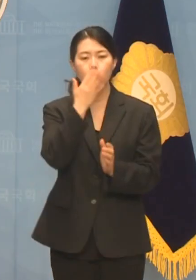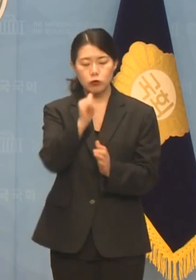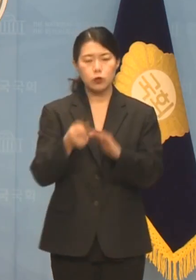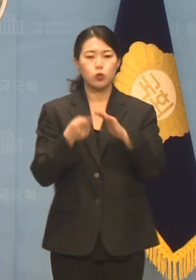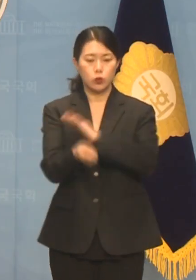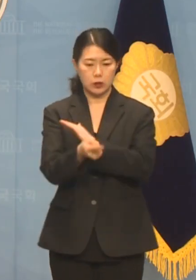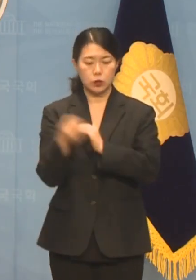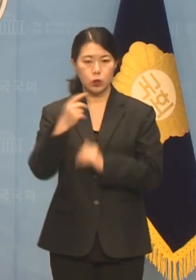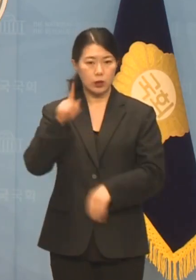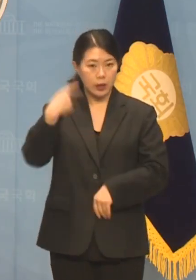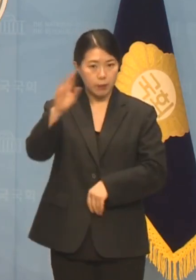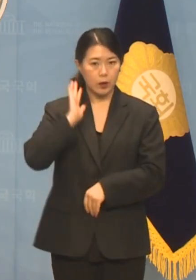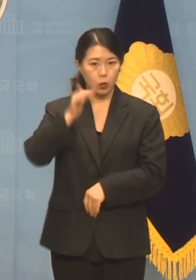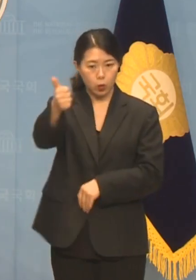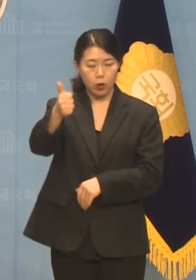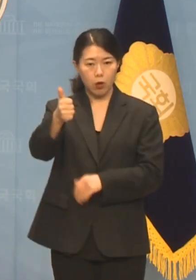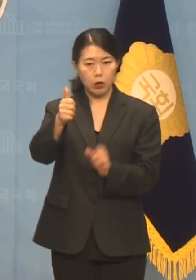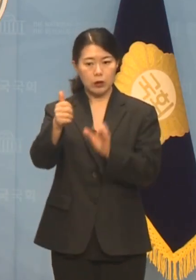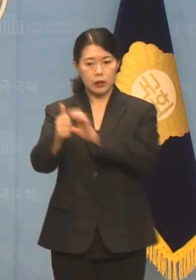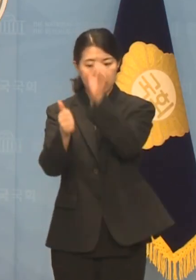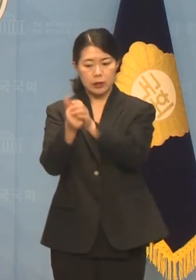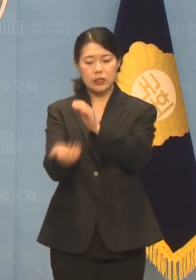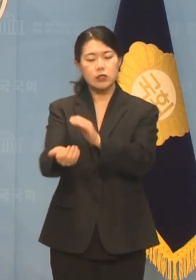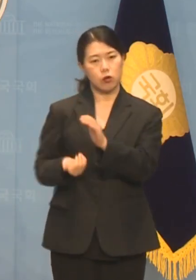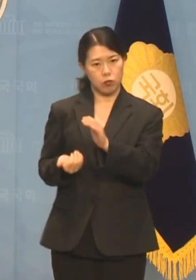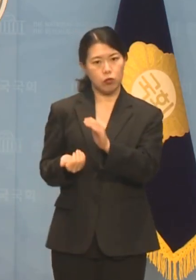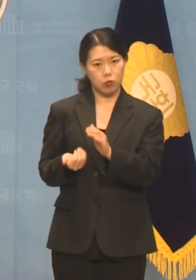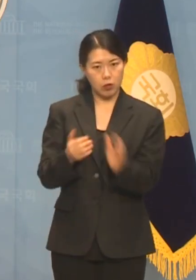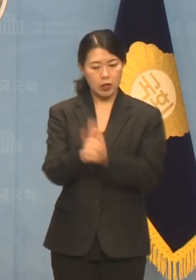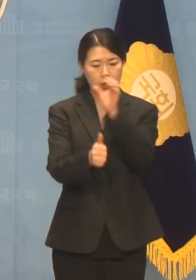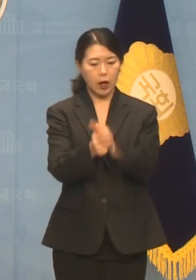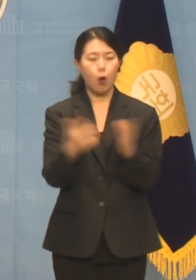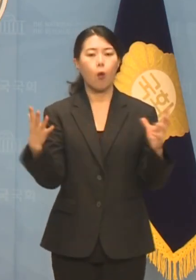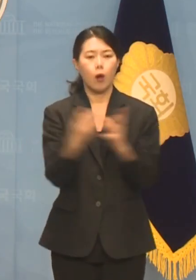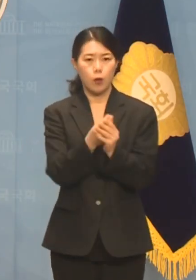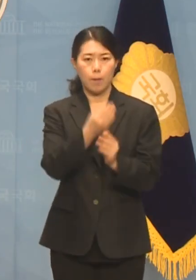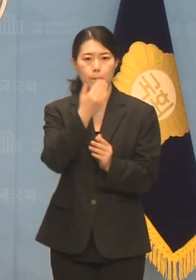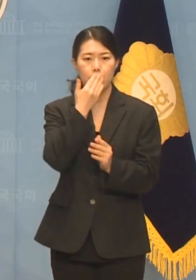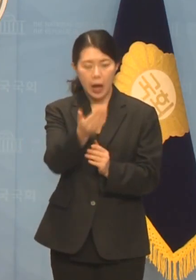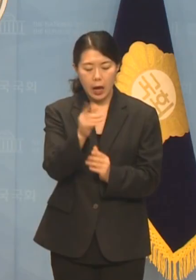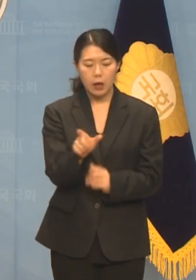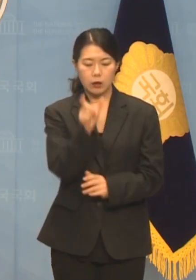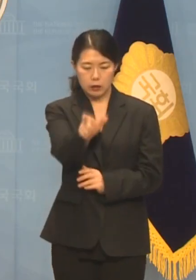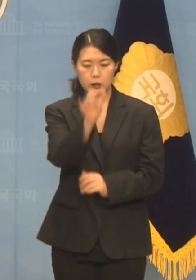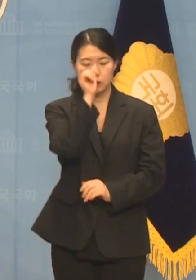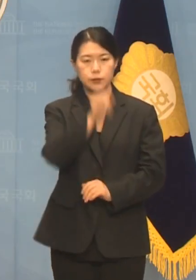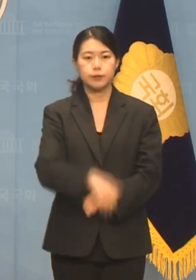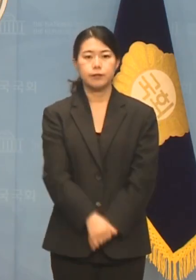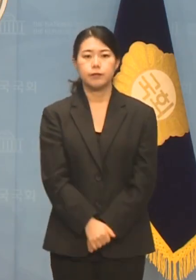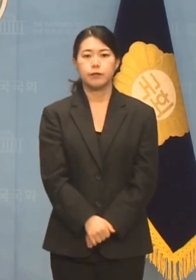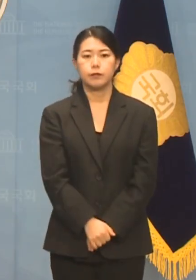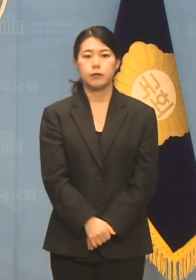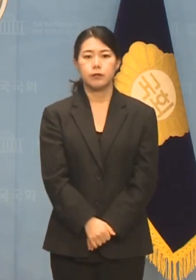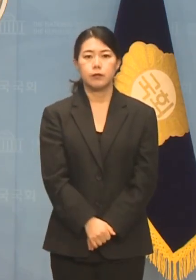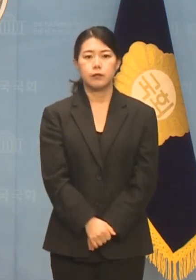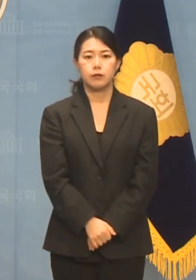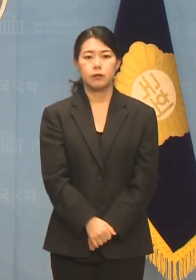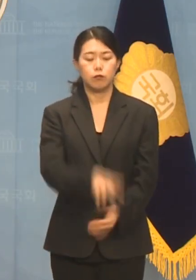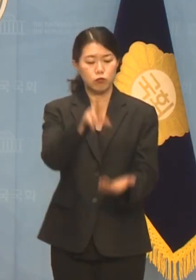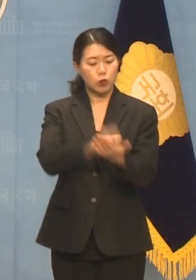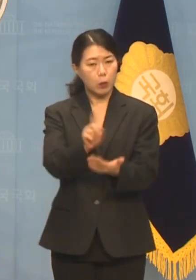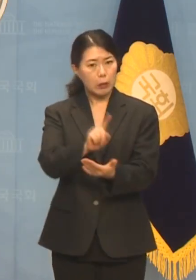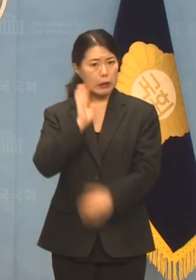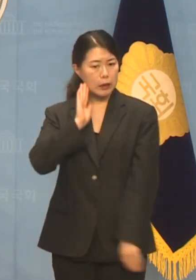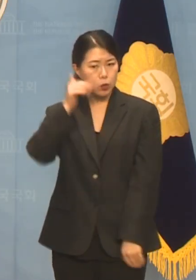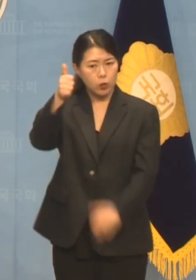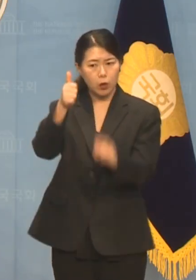차기 대통령의 임기 시작 전까지 이관을 완료하여야 한다라고 규정하고 있습니다. 문제는